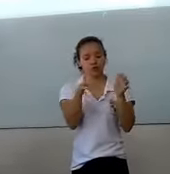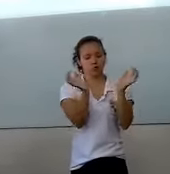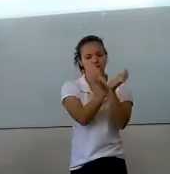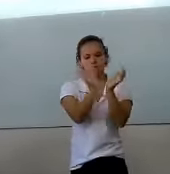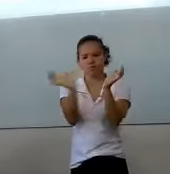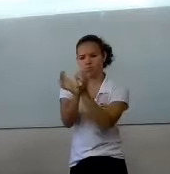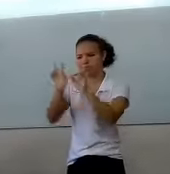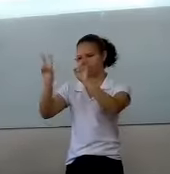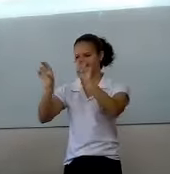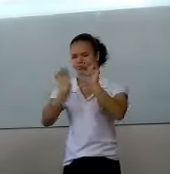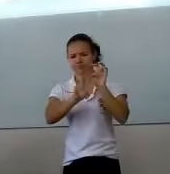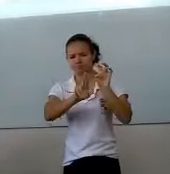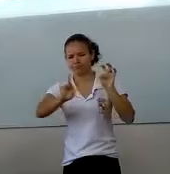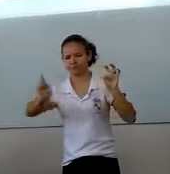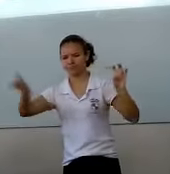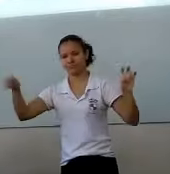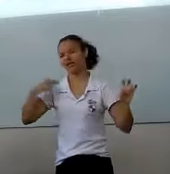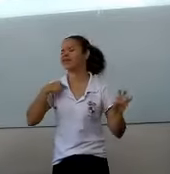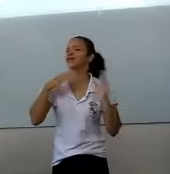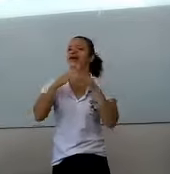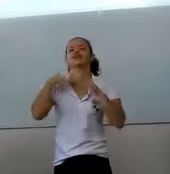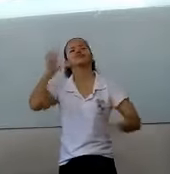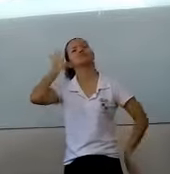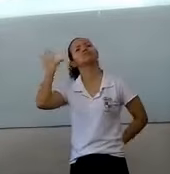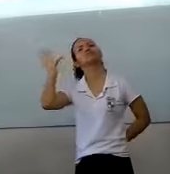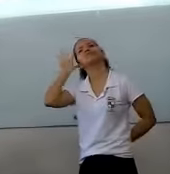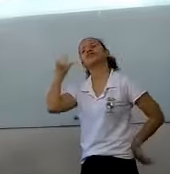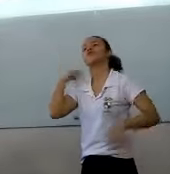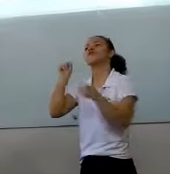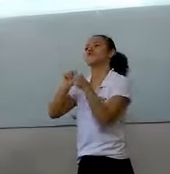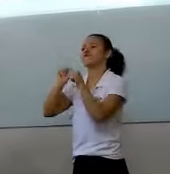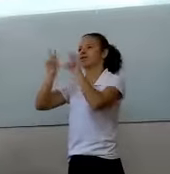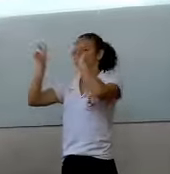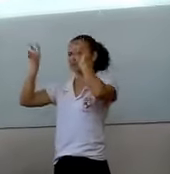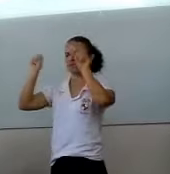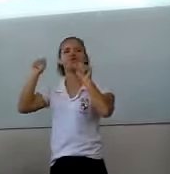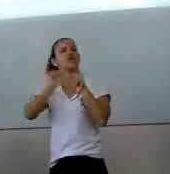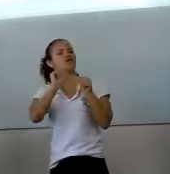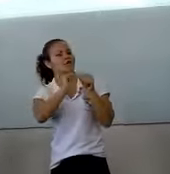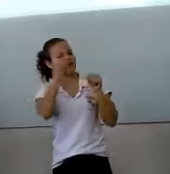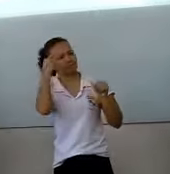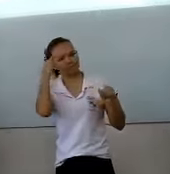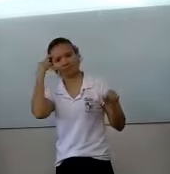A menina pediu, organizou os grupos, deu todo o sistema. Aí eu fiquei pensando, imaginando o que eu vou